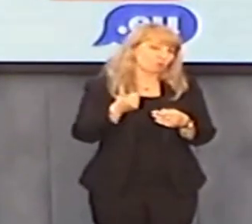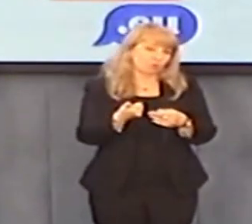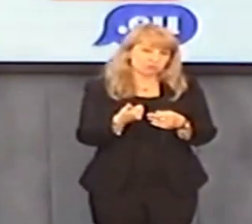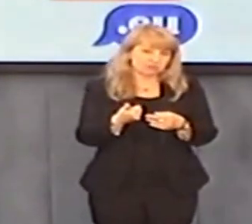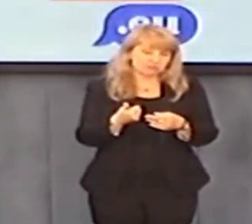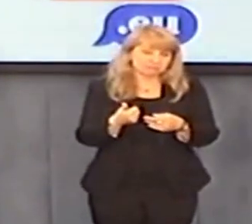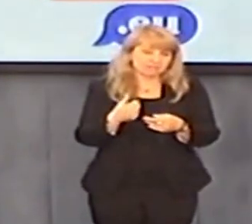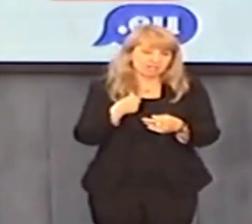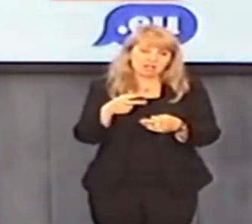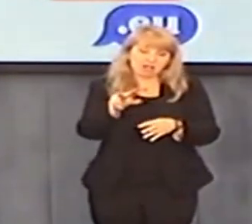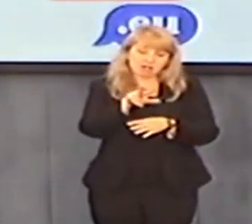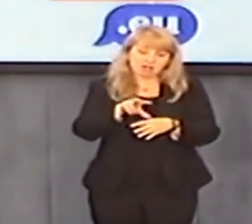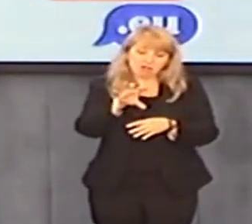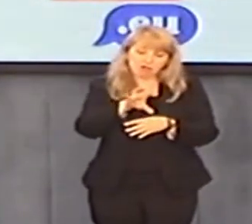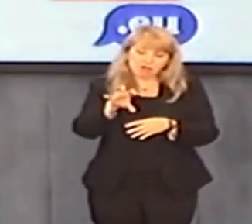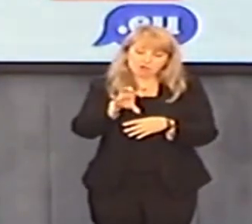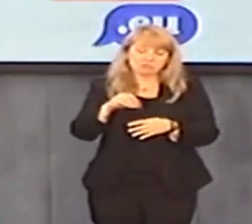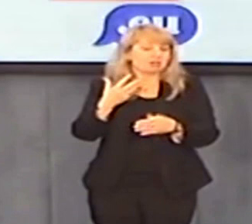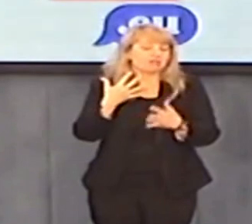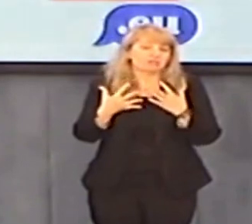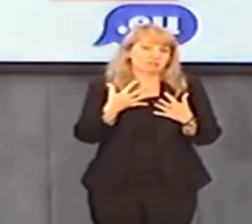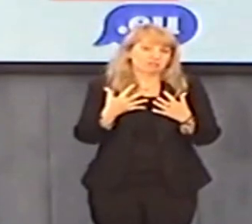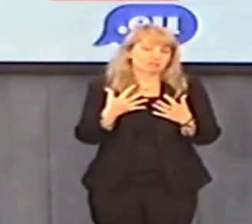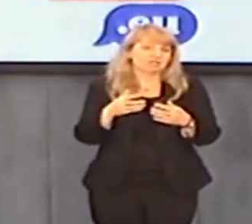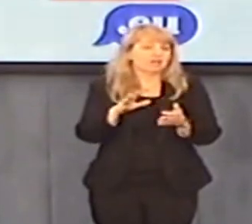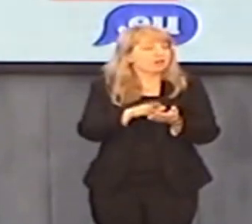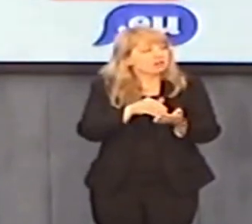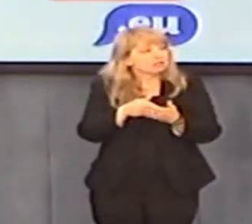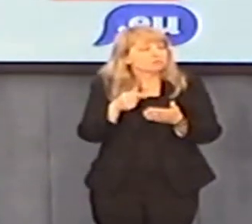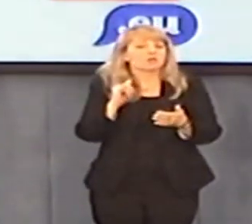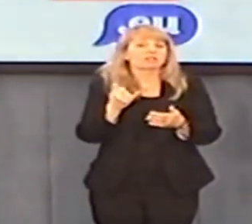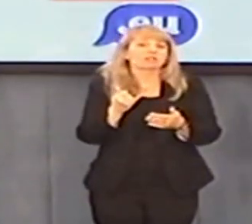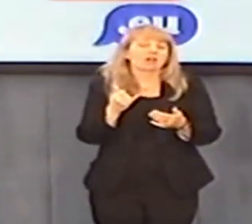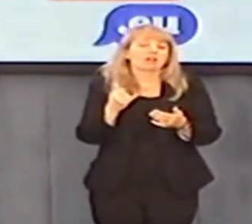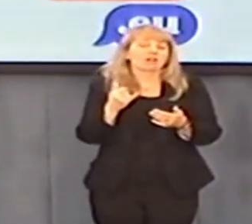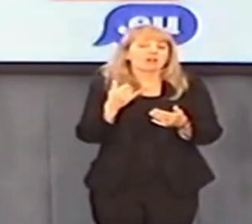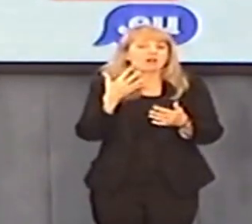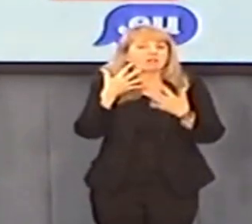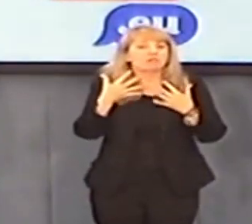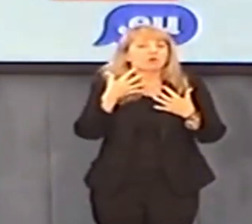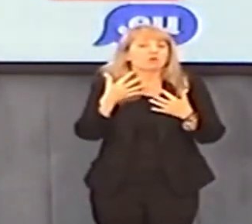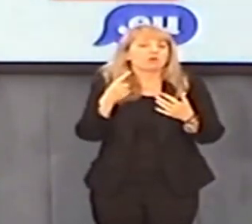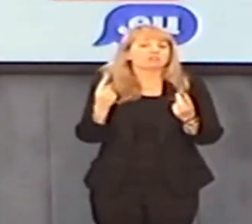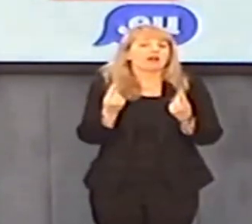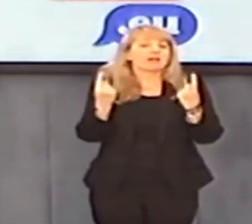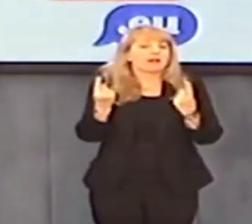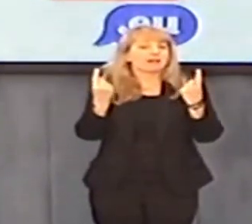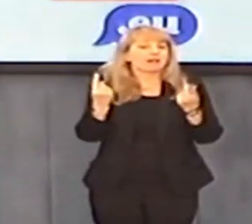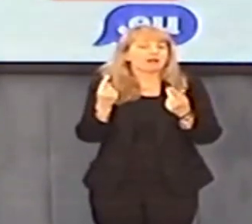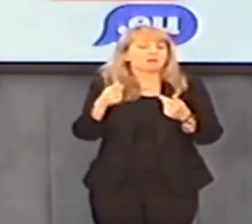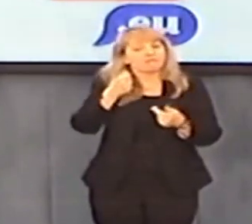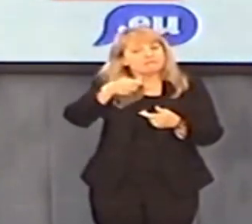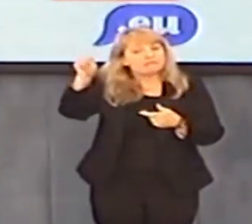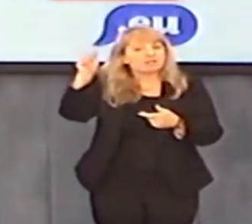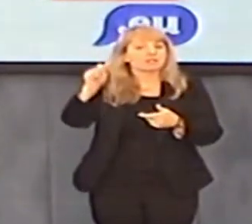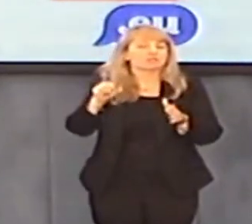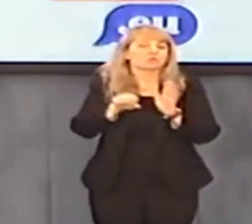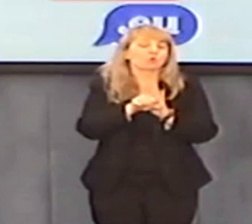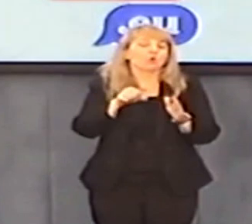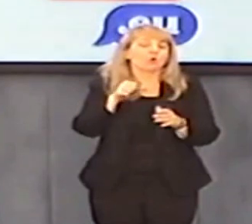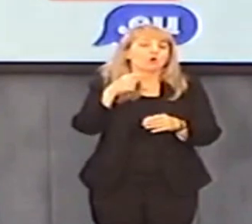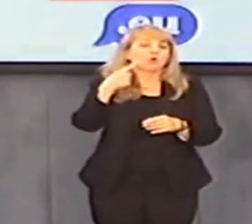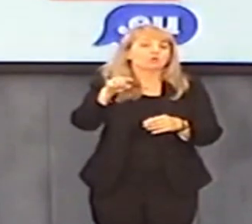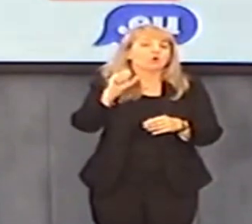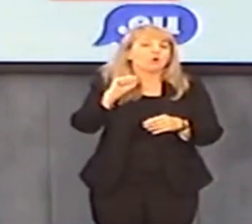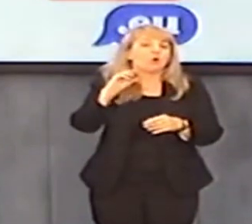renomy. Nie wiem, czy Państwo oglądają ostatnio reklamę wyjazdów na Dominikanę. No ja osobiście bym nie radził Polakom w tej sytuacji,